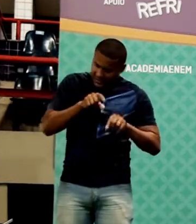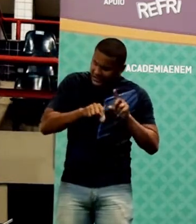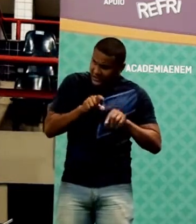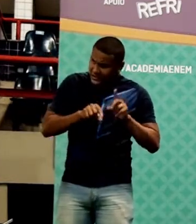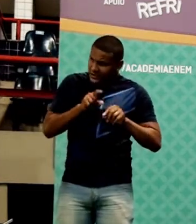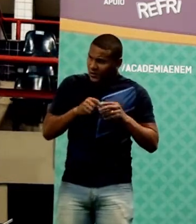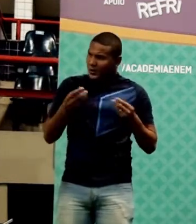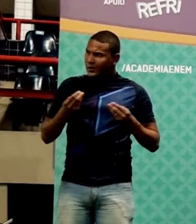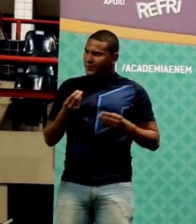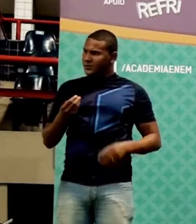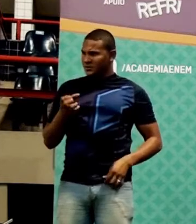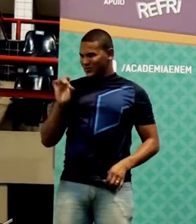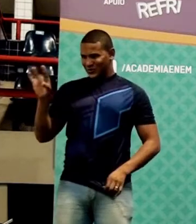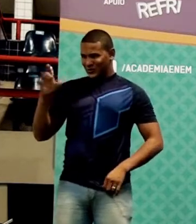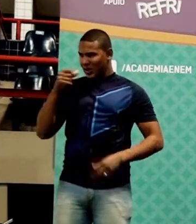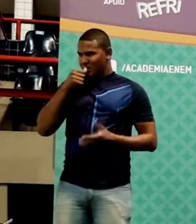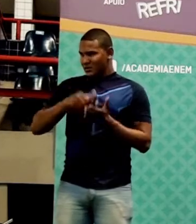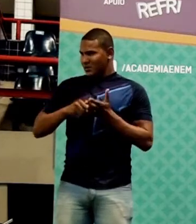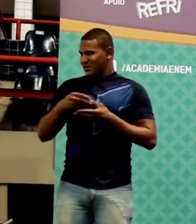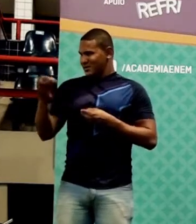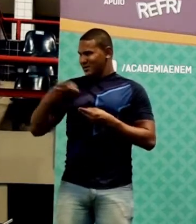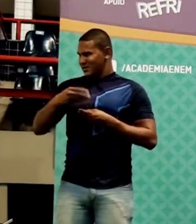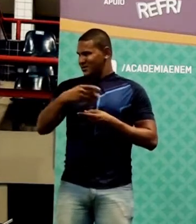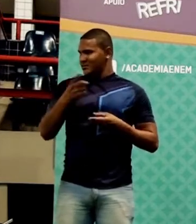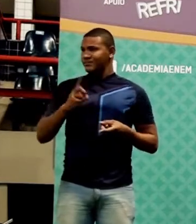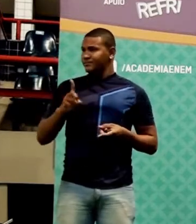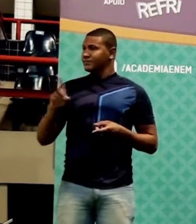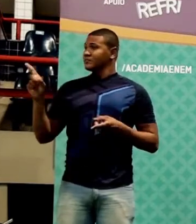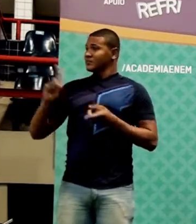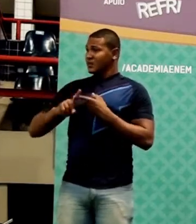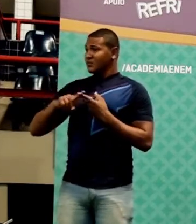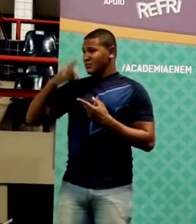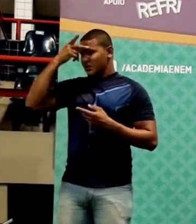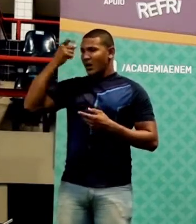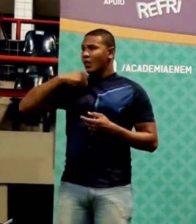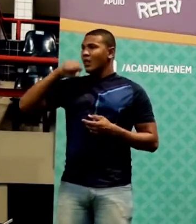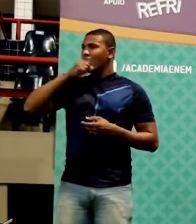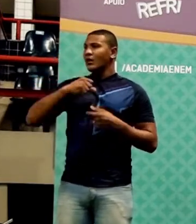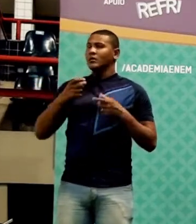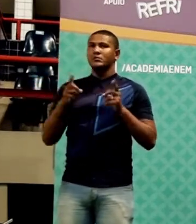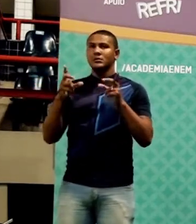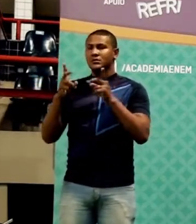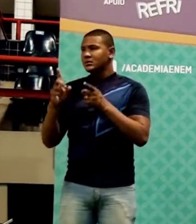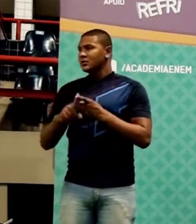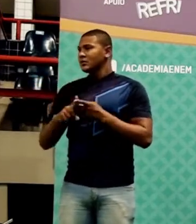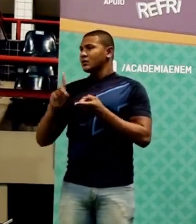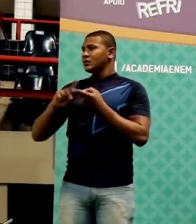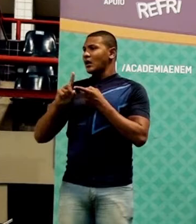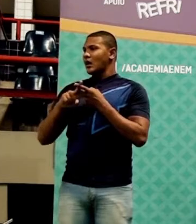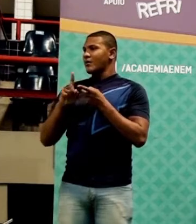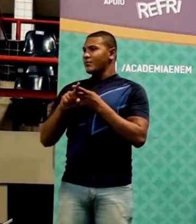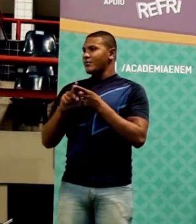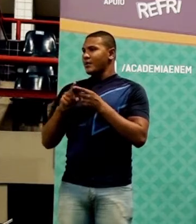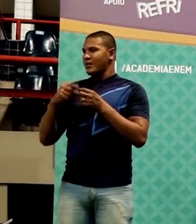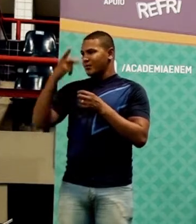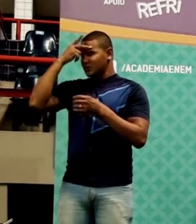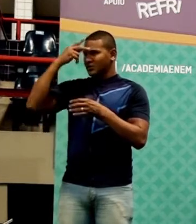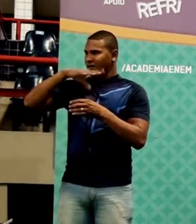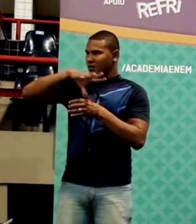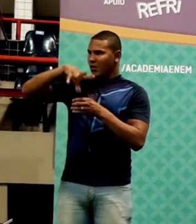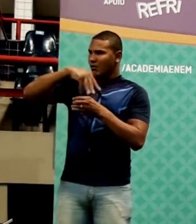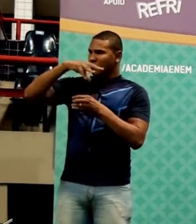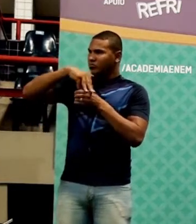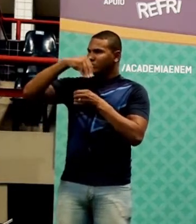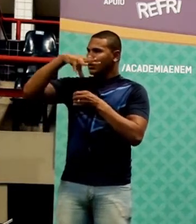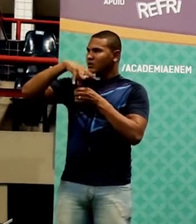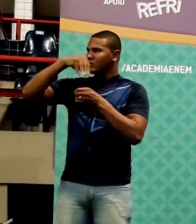só o carteiro que passa o dia andando, o carinha que vende picolé, o carinha que vende algodão doce. O problema do punho do cara que